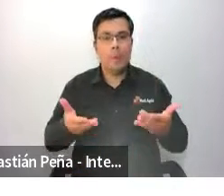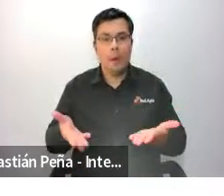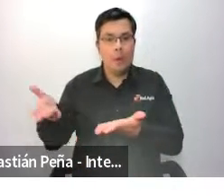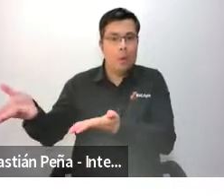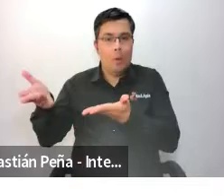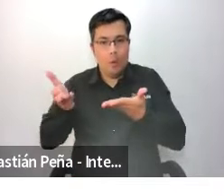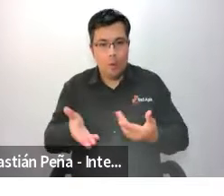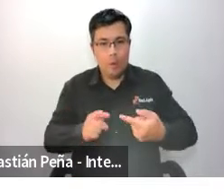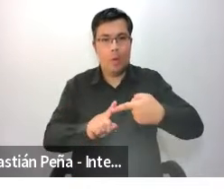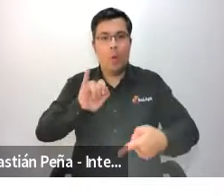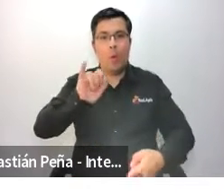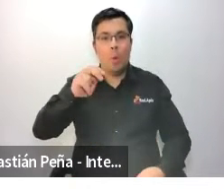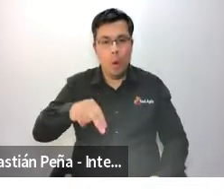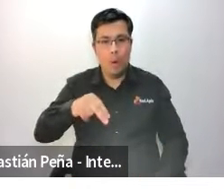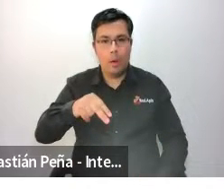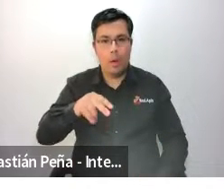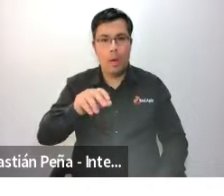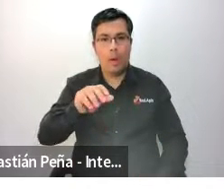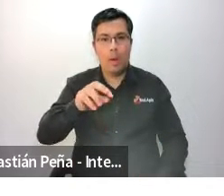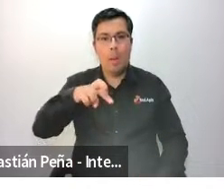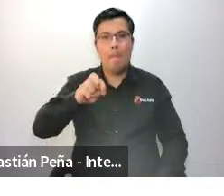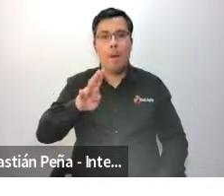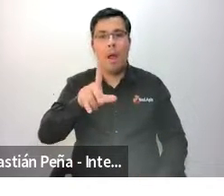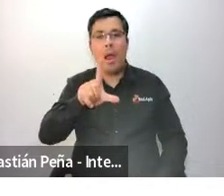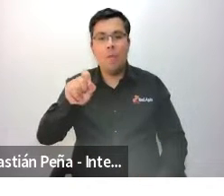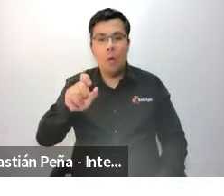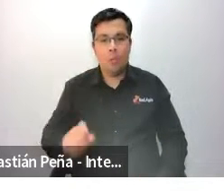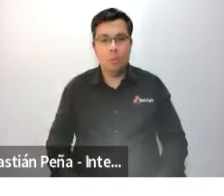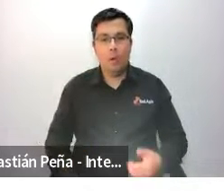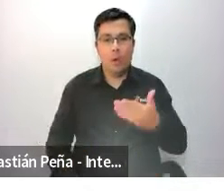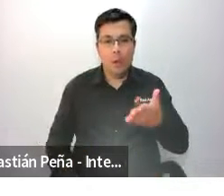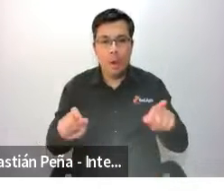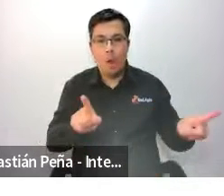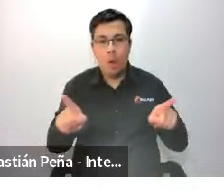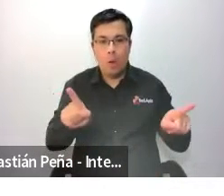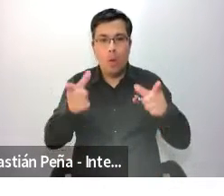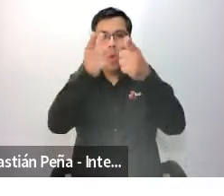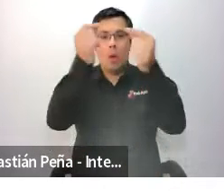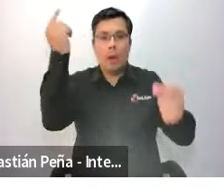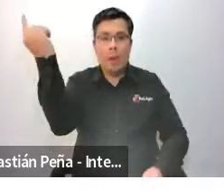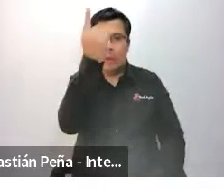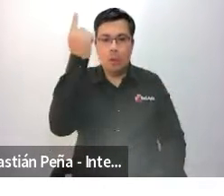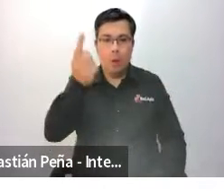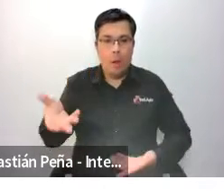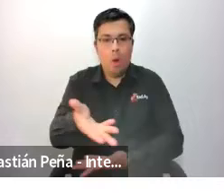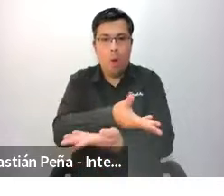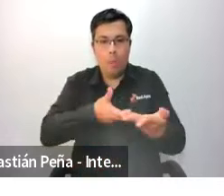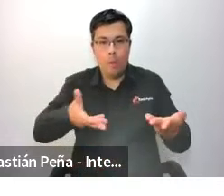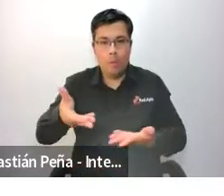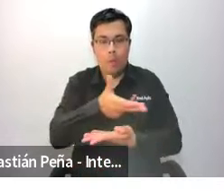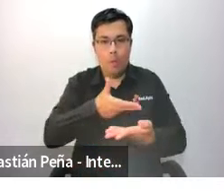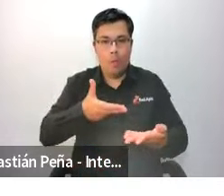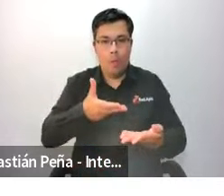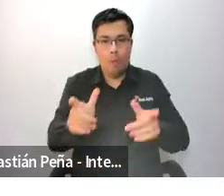Juan Pablo Álvarez, que es el Coordinador Nacional de Convivencia para la Ciudadanía. Juan Pablo, no sé si quieres